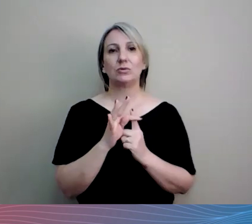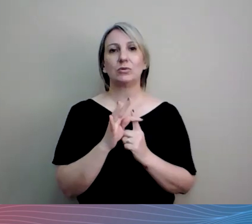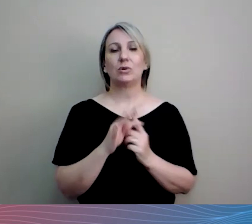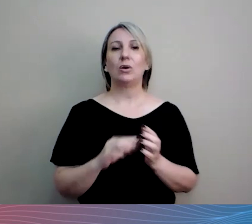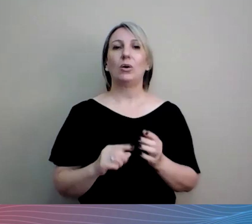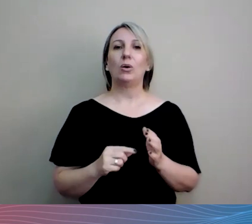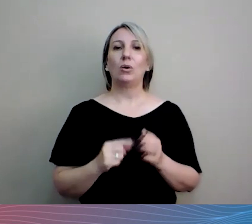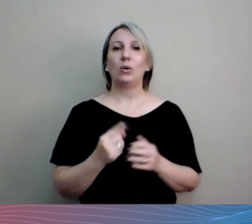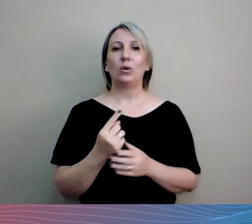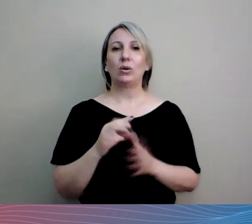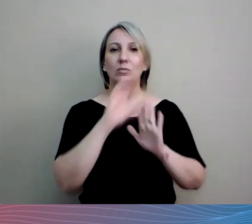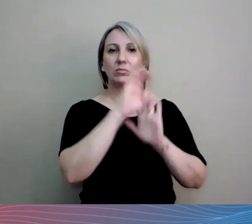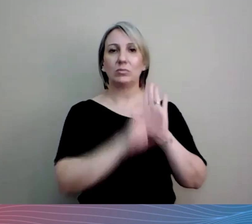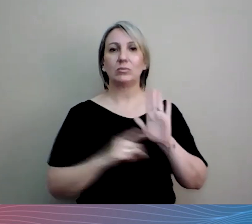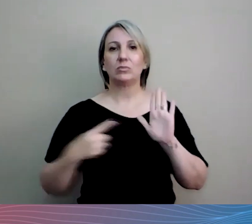1,17.